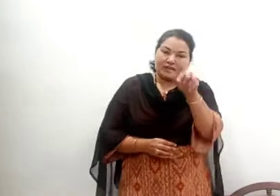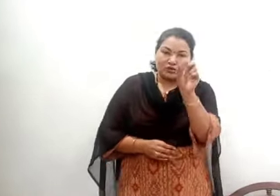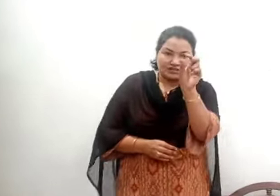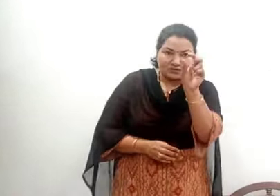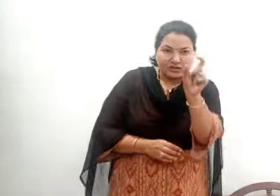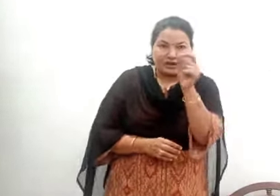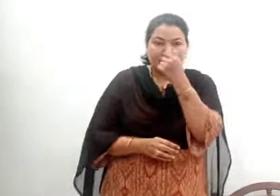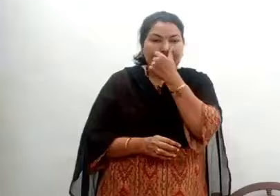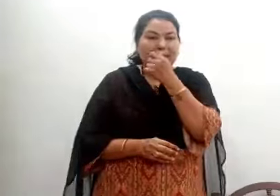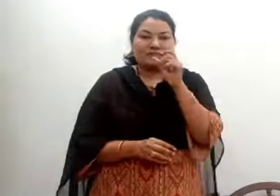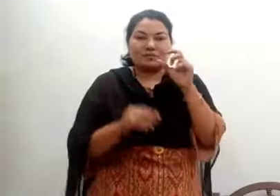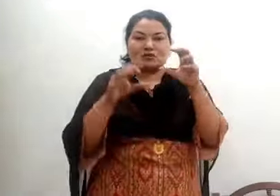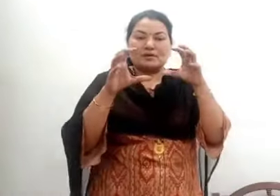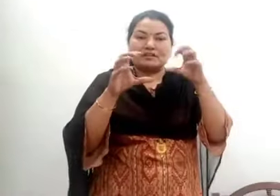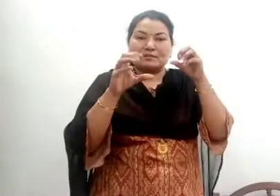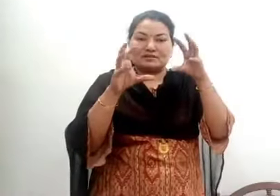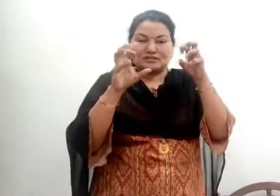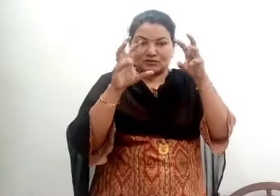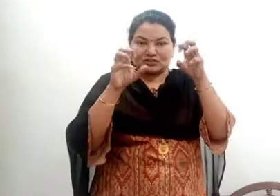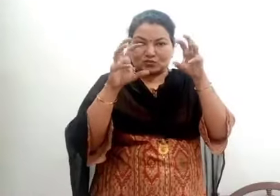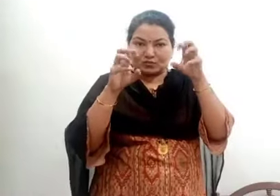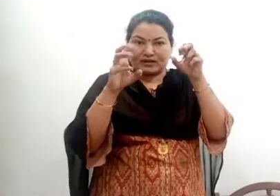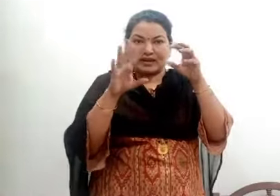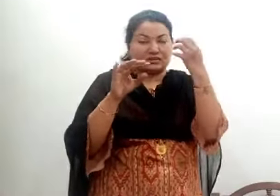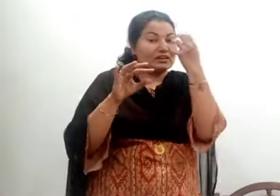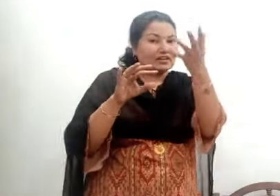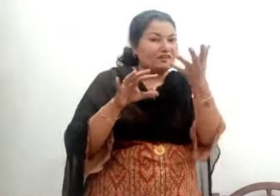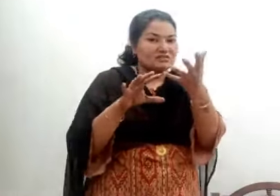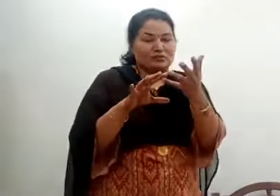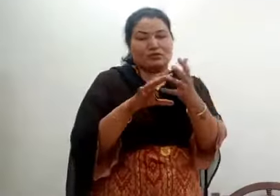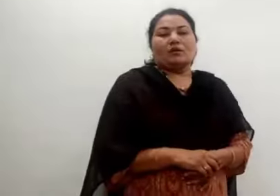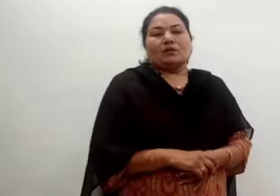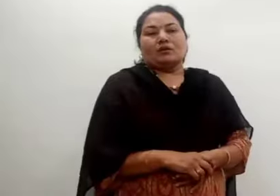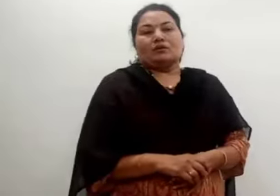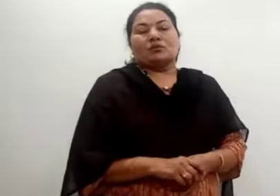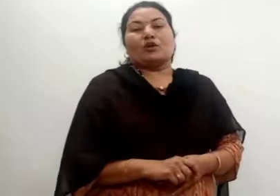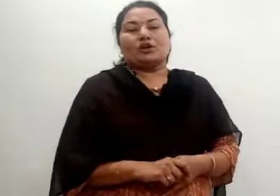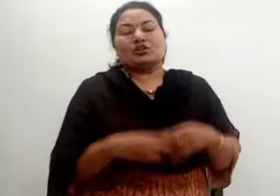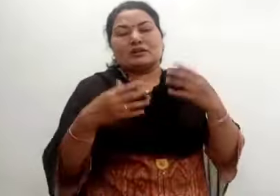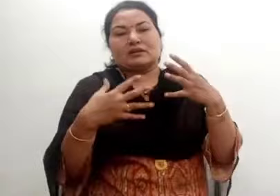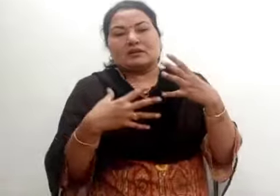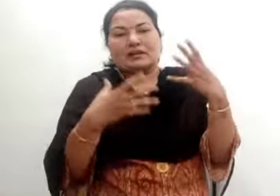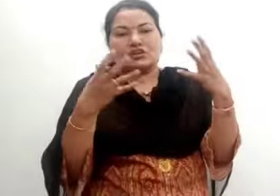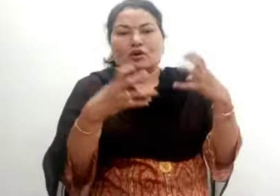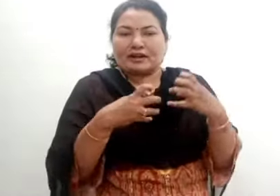एक छोटासा व्हिडिओ टाकते की त्याच्यामध्ये तुम्हाला त्या मसल्स मध्ये जी मुवमेंट आहे ती क्लिअरली विजिबल होते. व्हॉट डू यू थिंक, ही जी कॉन्ट्रॅक्शन